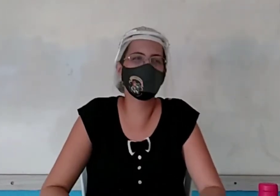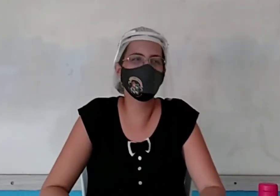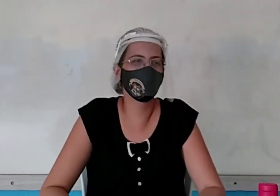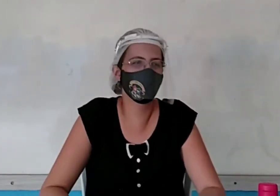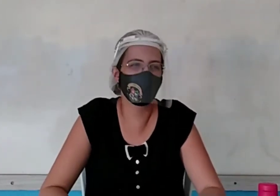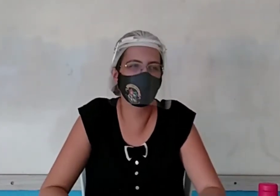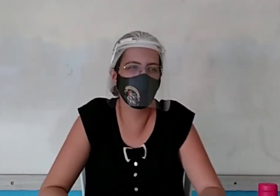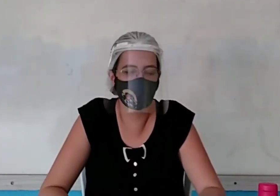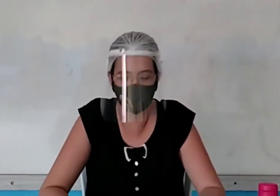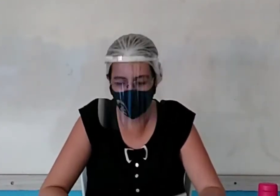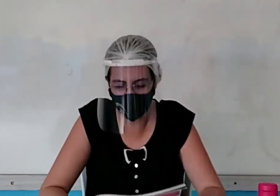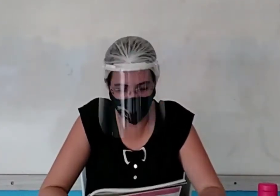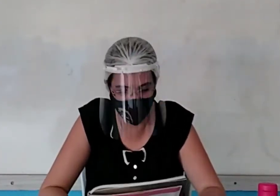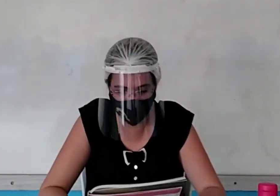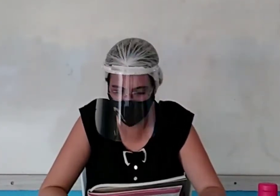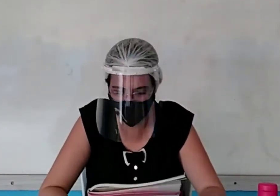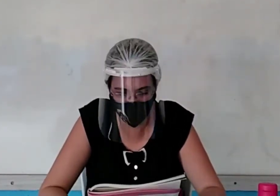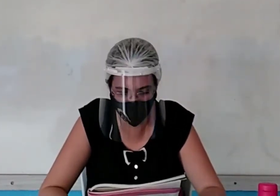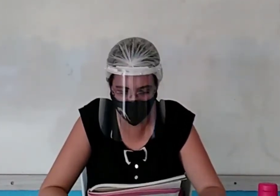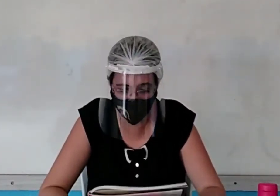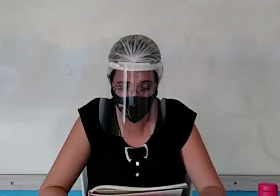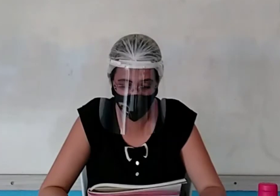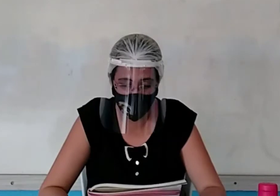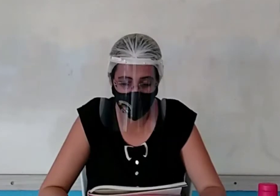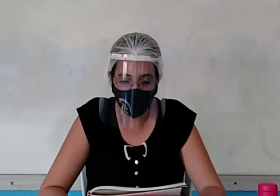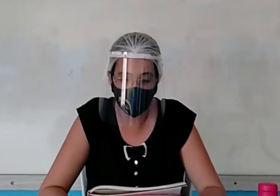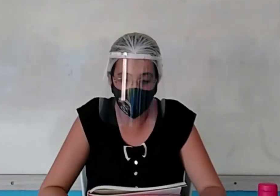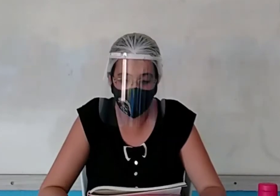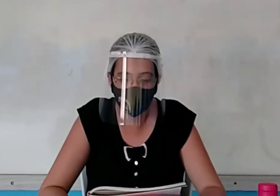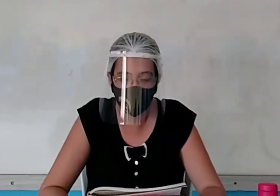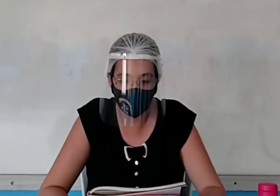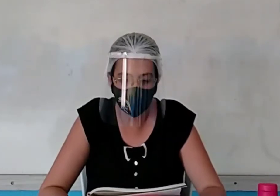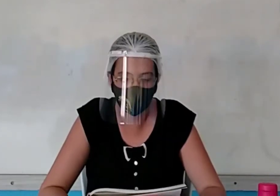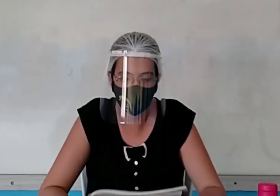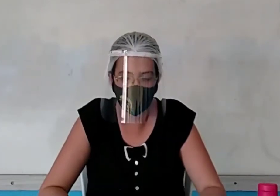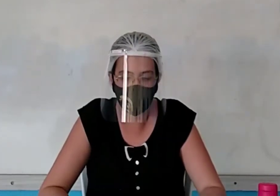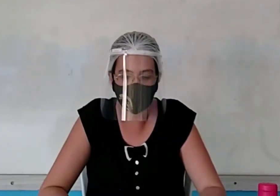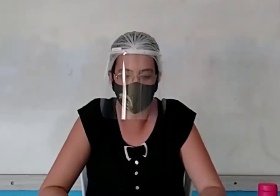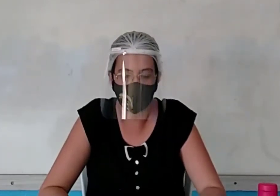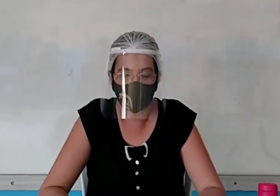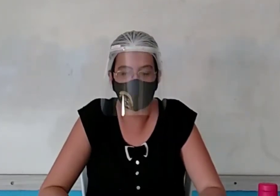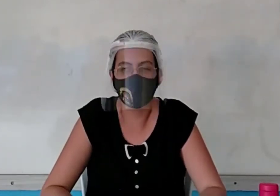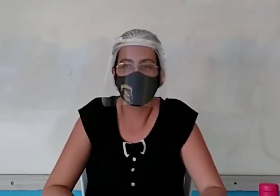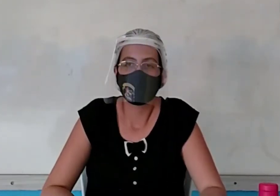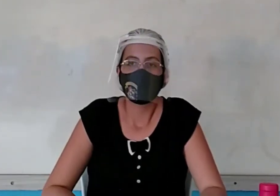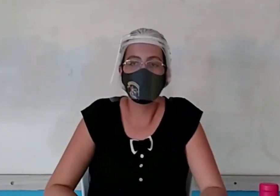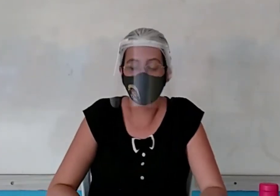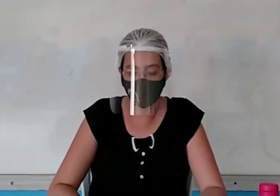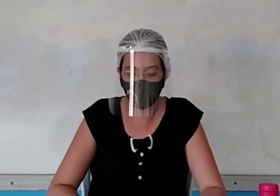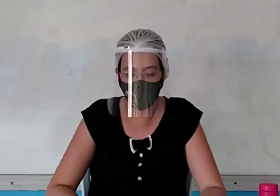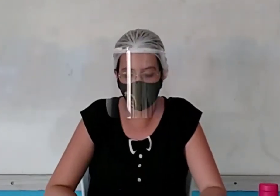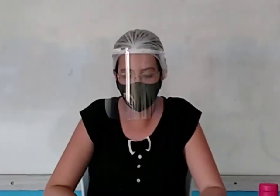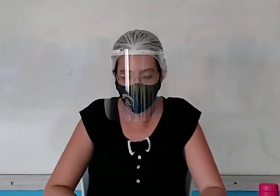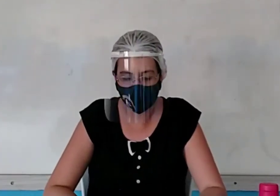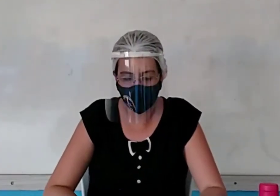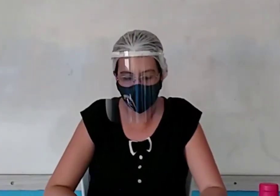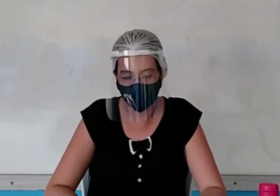comum, gente. A pessoa colocar a cabeça para fora. Porque isso pode provocar acidente. Isso aqui, eu passei por